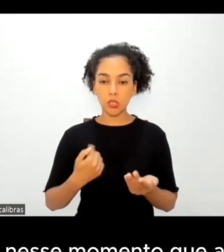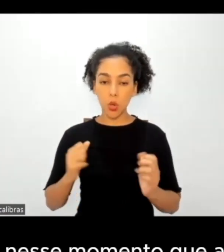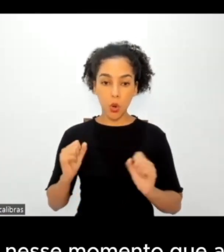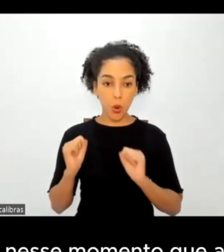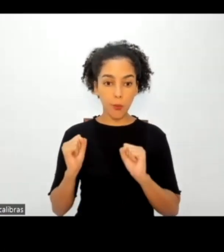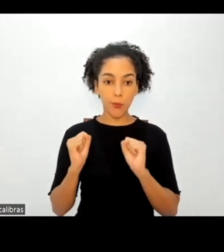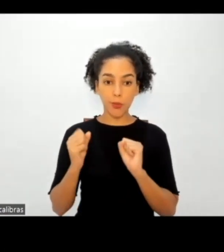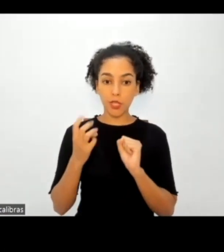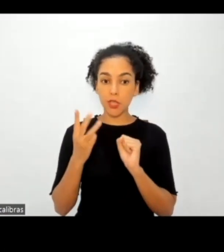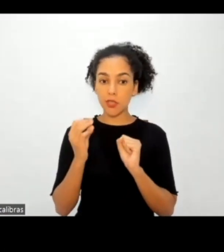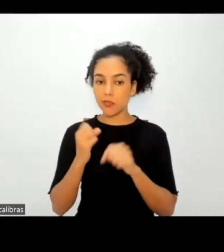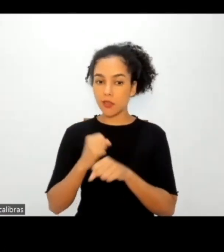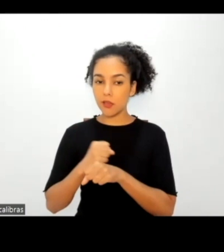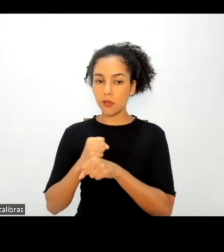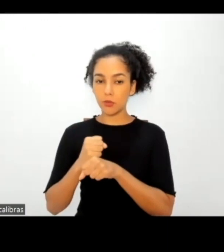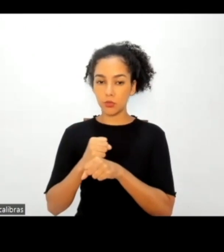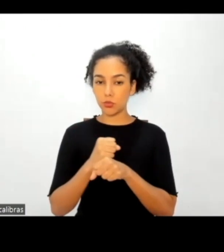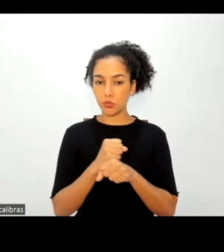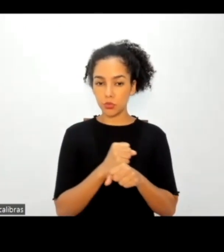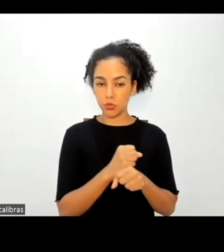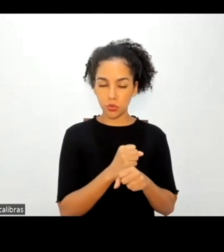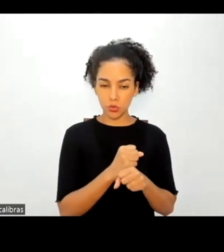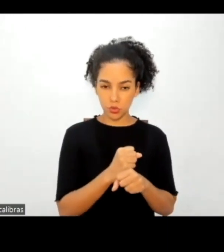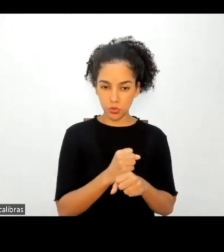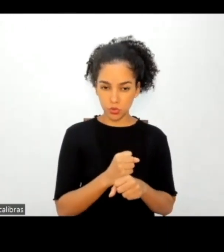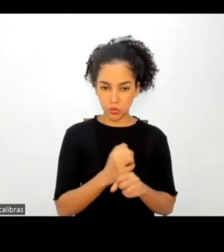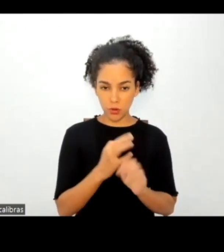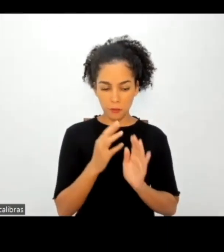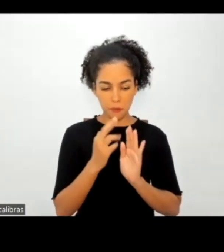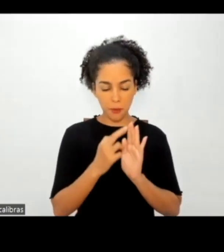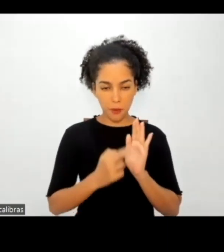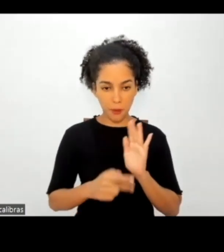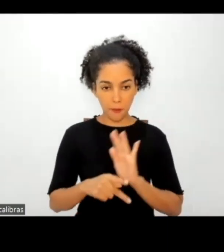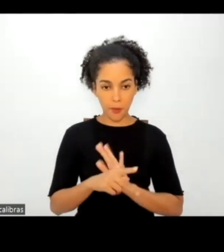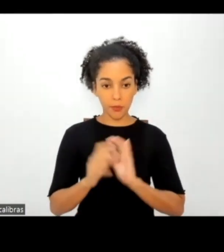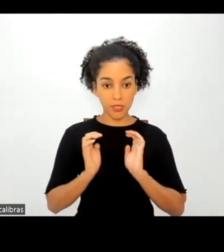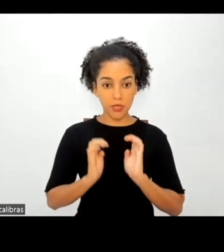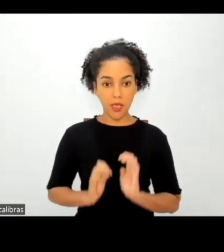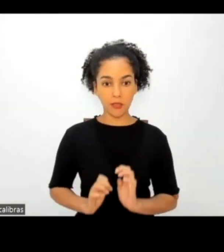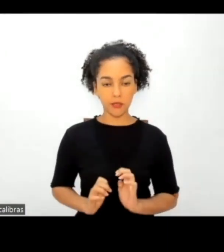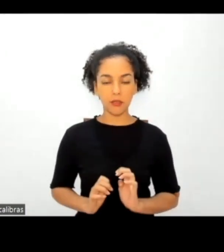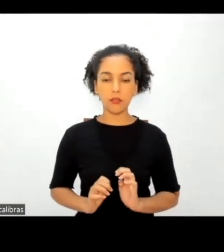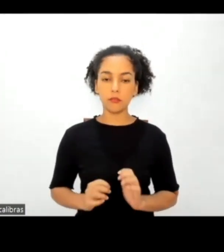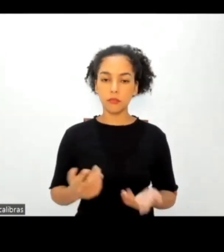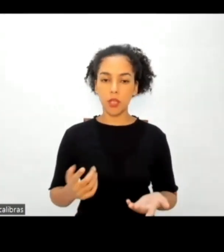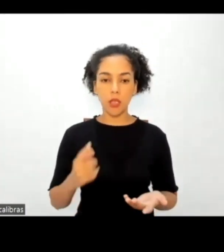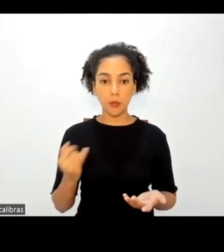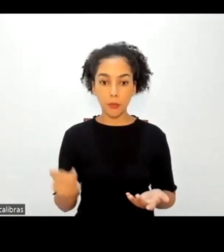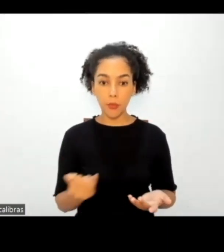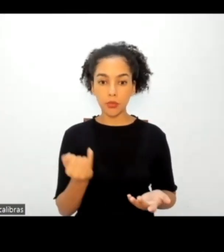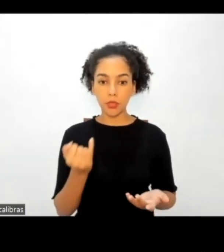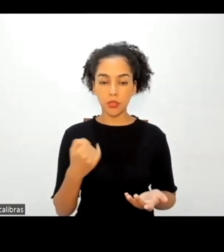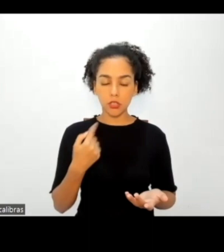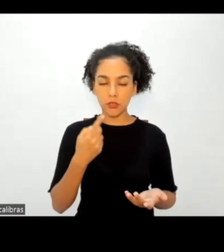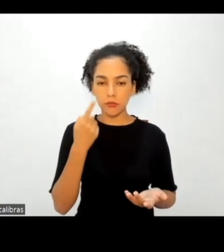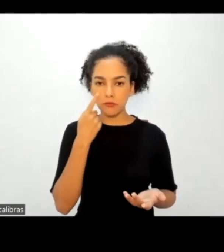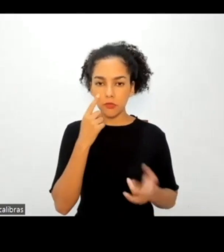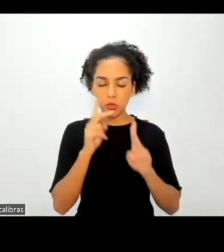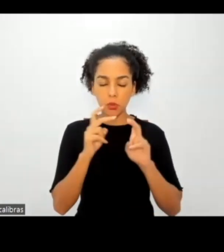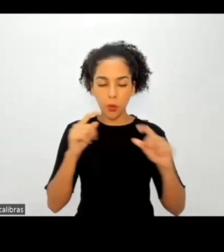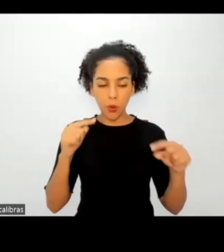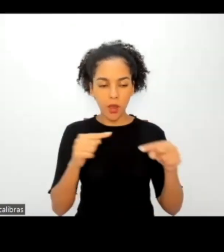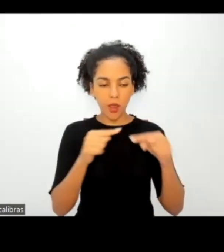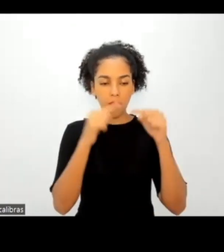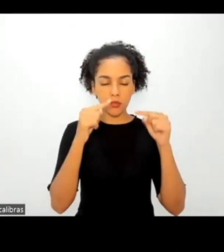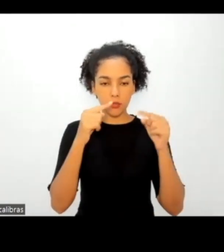30 anos, né, do Código de Ética, é importante a gente reafirmar, né, sua atualidade, coerência e o compromisso, assim,